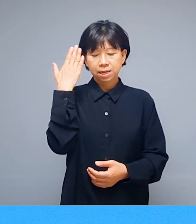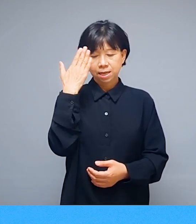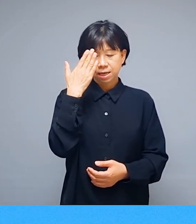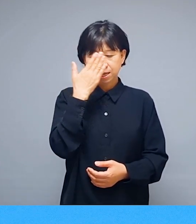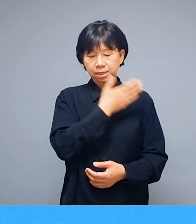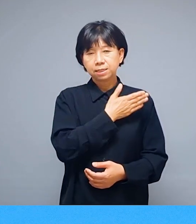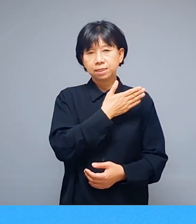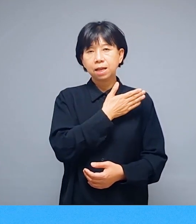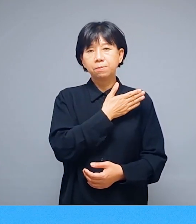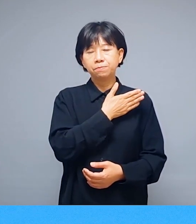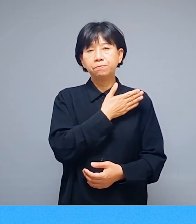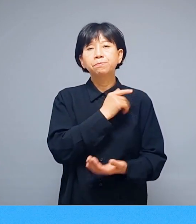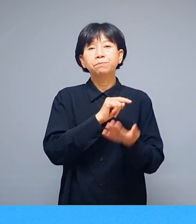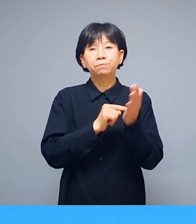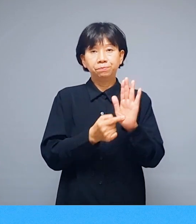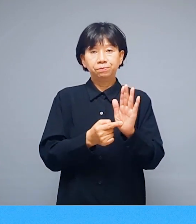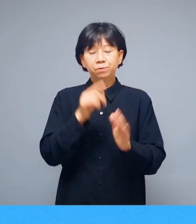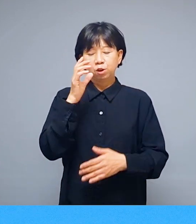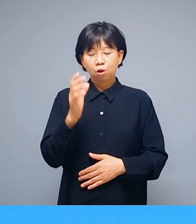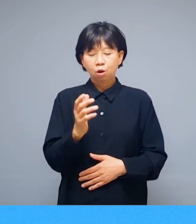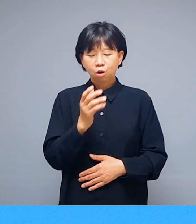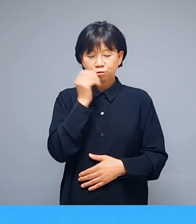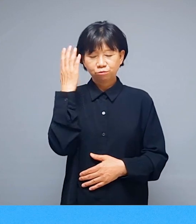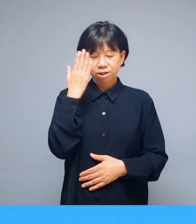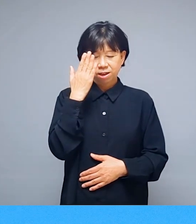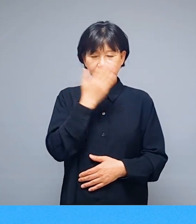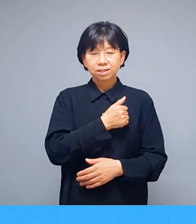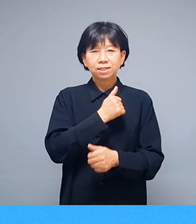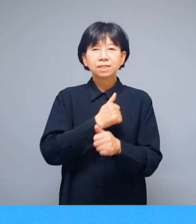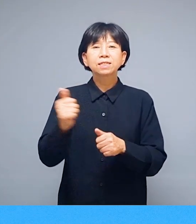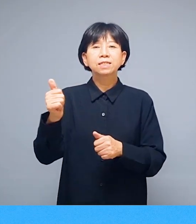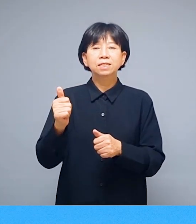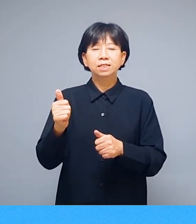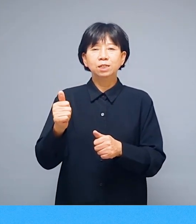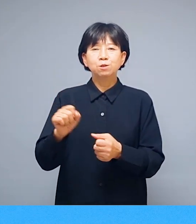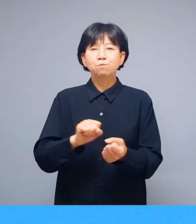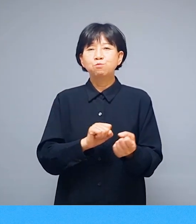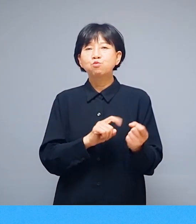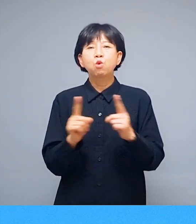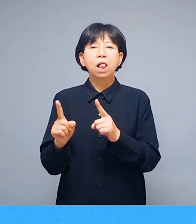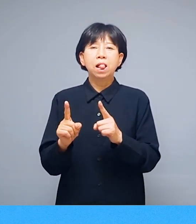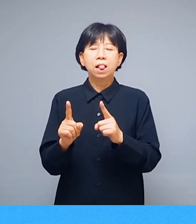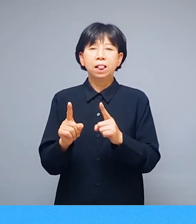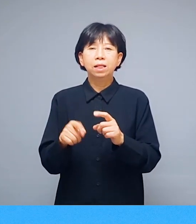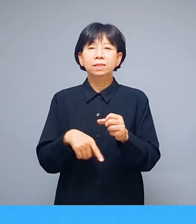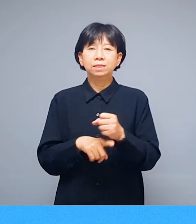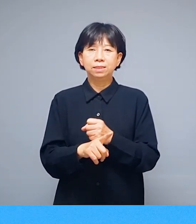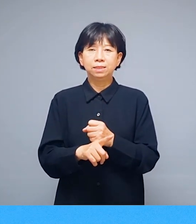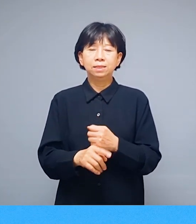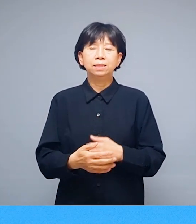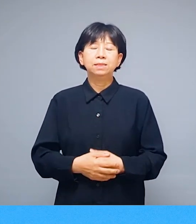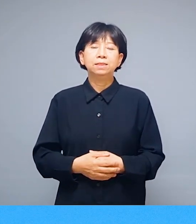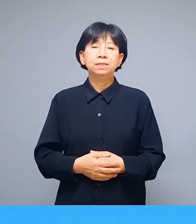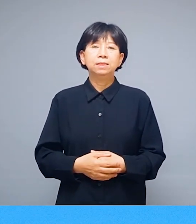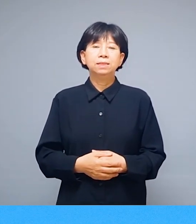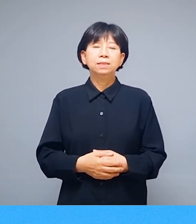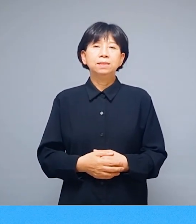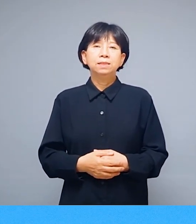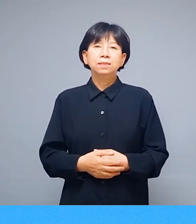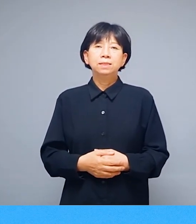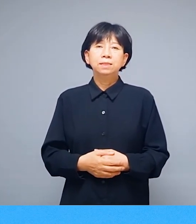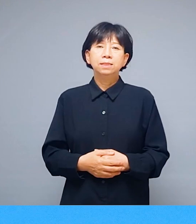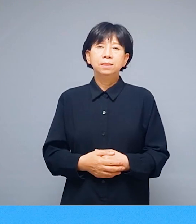정결함을 상징합니다. 거룩함, 승리, 부활, 이런 상징의 의미가 흰옷에